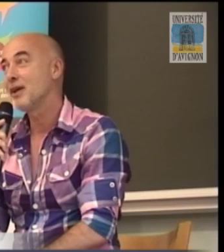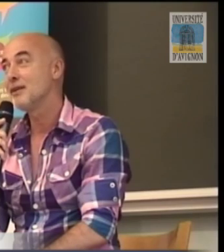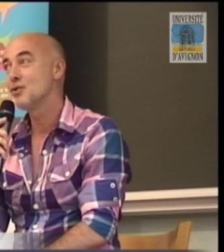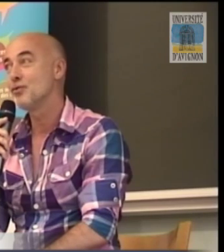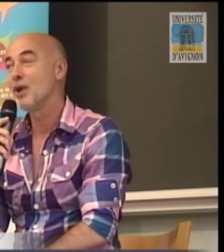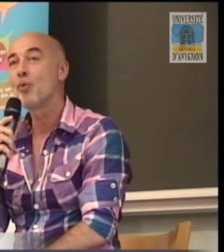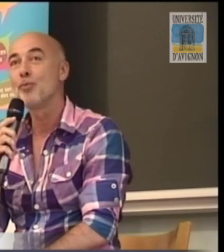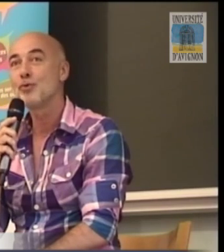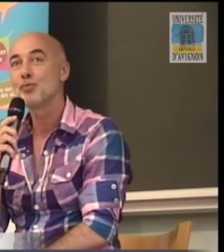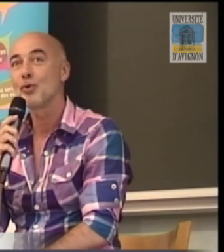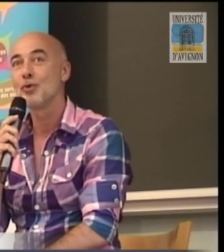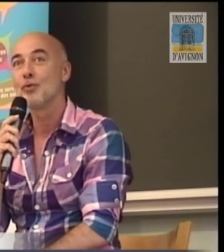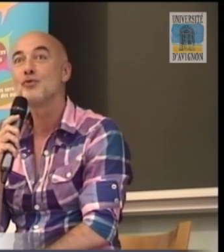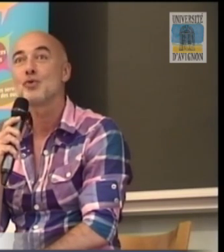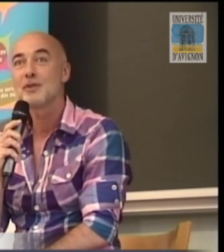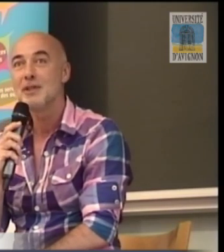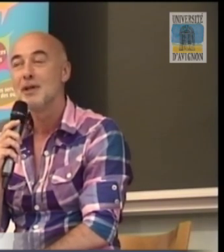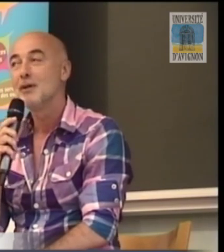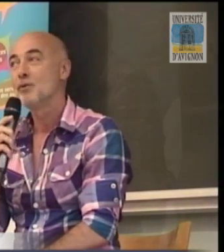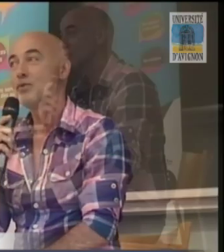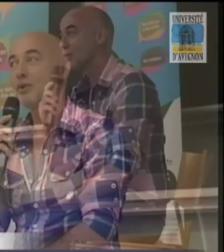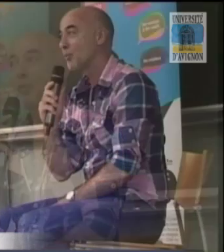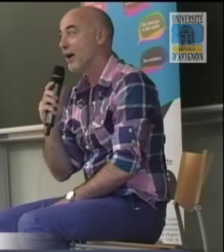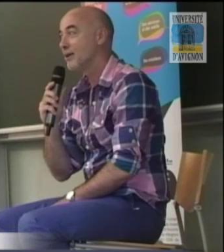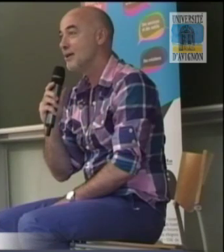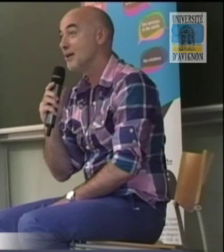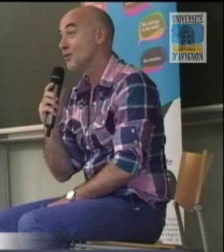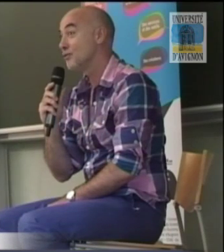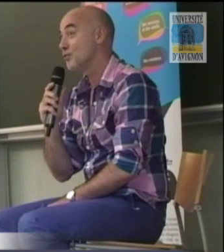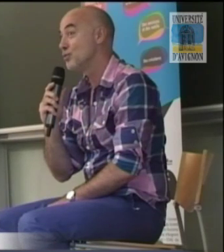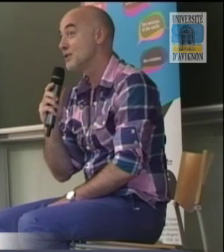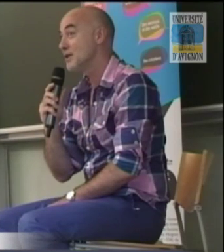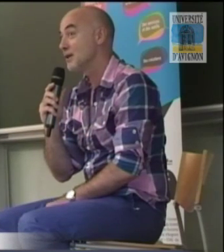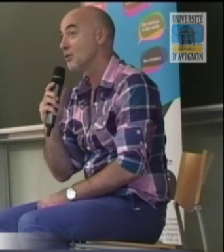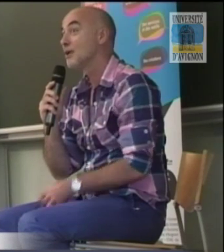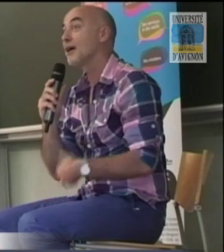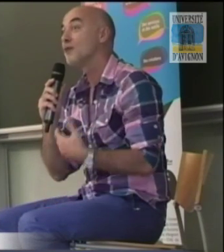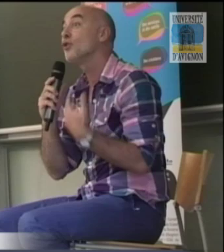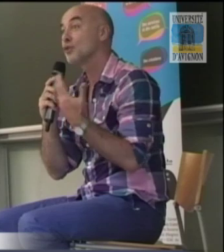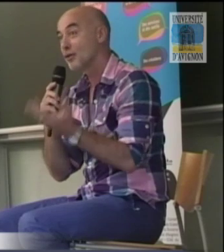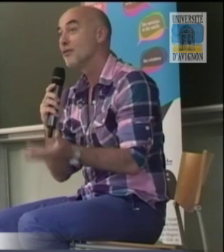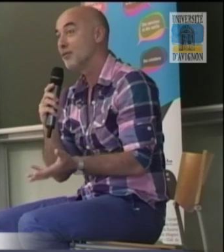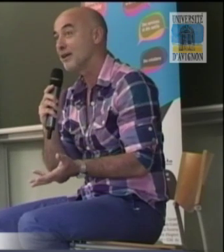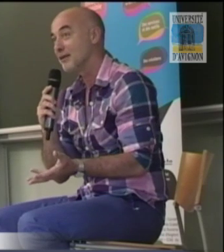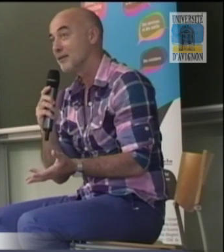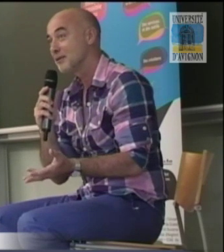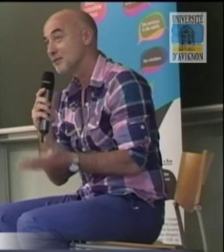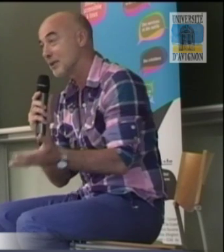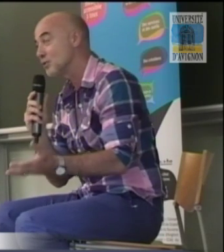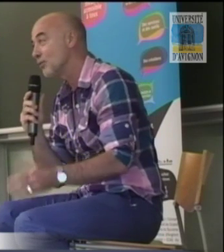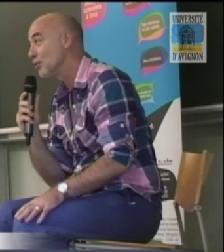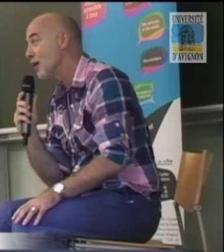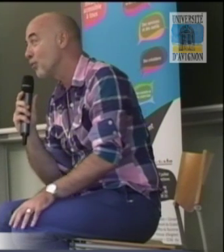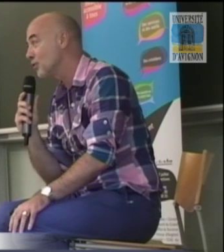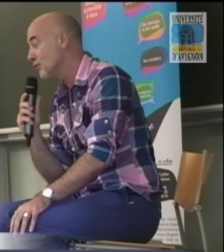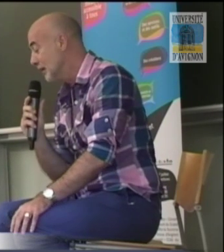Cette vérité, je vous la propose pour que vous aussi, vous vous en empariez et que vous puissiez créer votre vérité. Ça